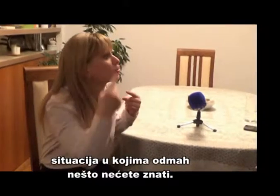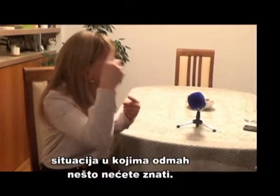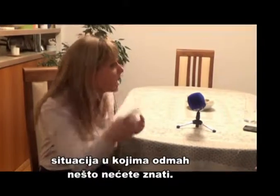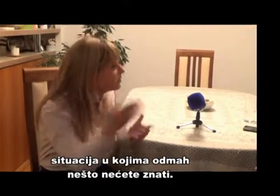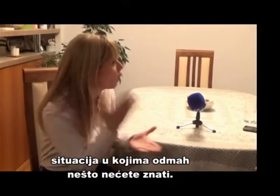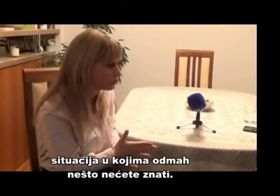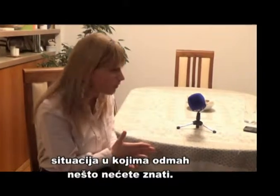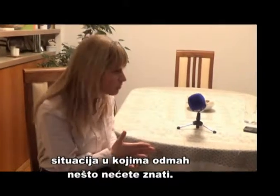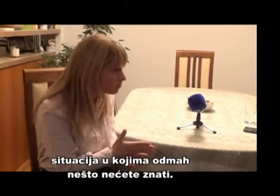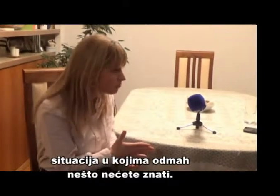nešto znati odmah.